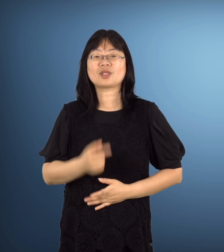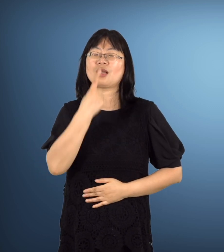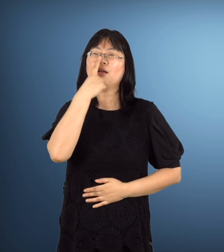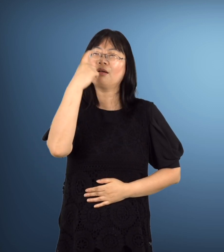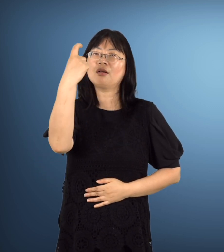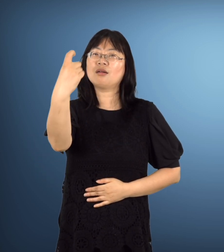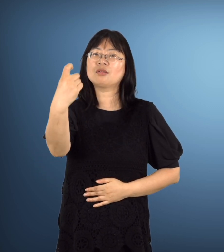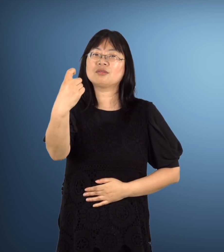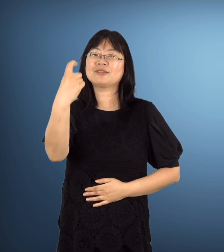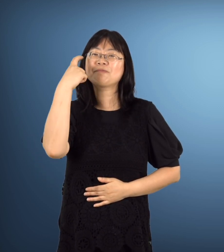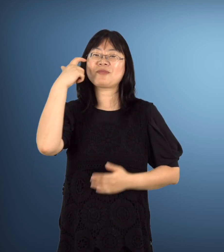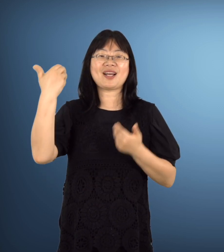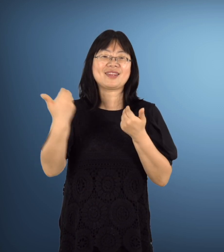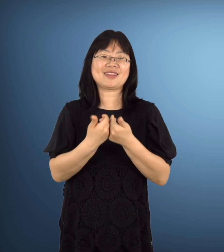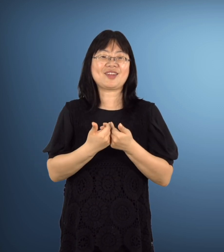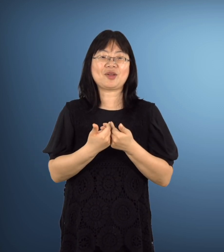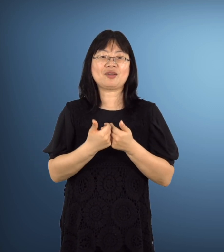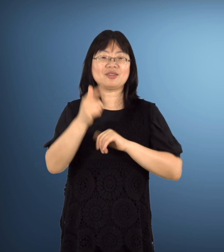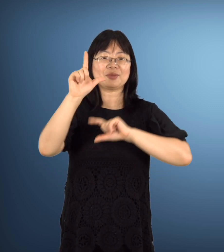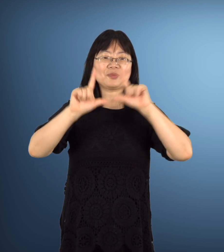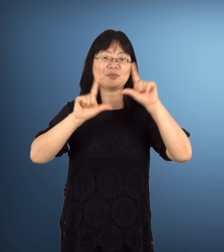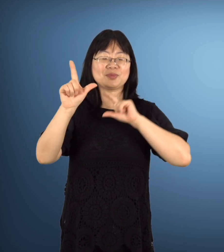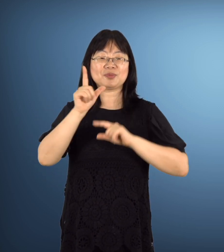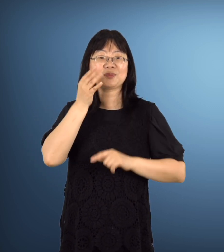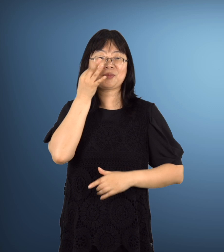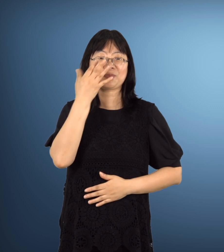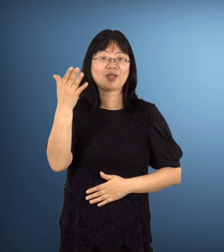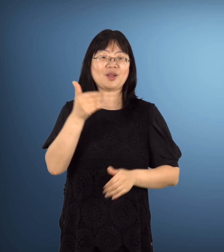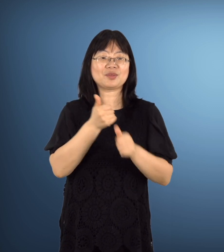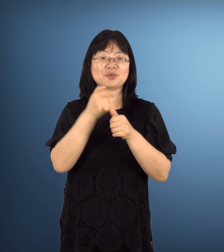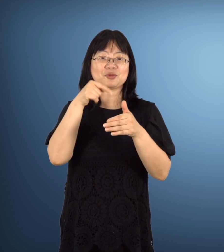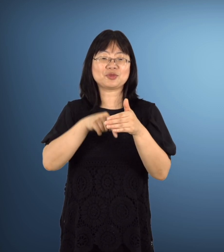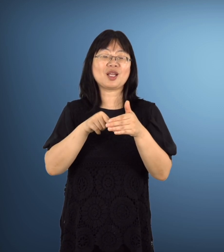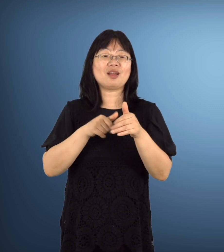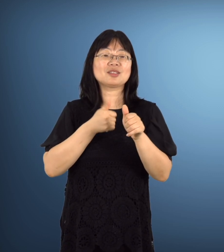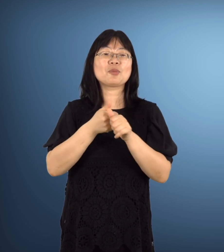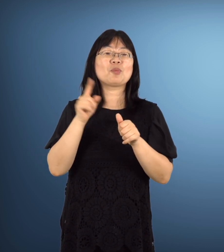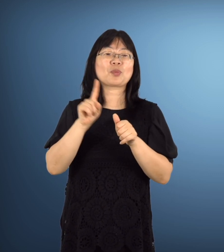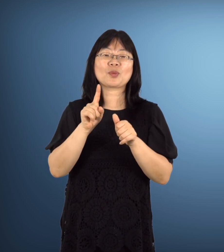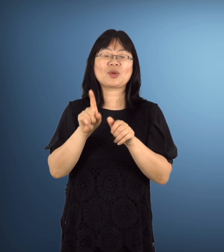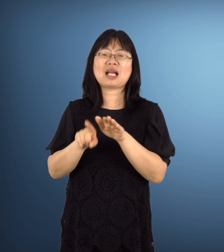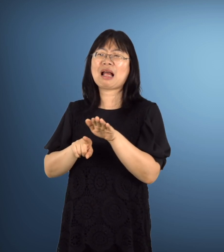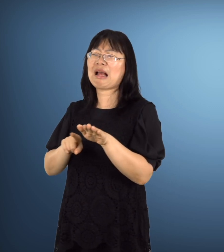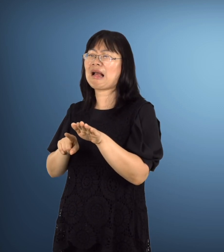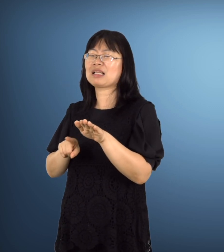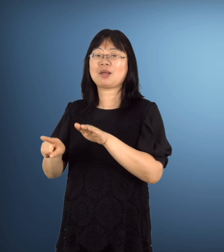멋진 반전이요, 역전이죠. 승리 중에 승리가 역전승 아니에요?